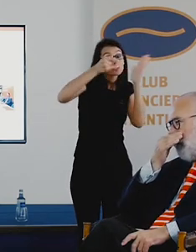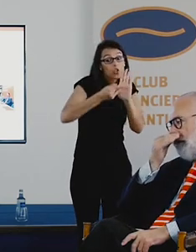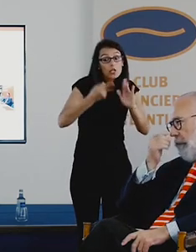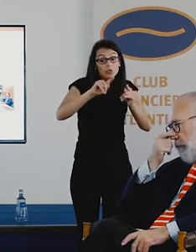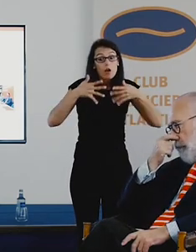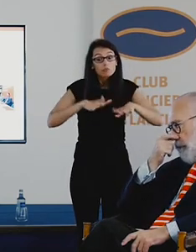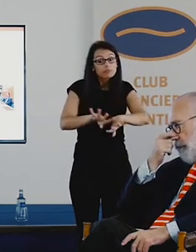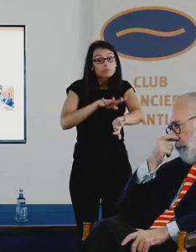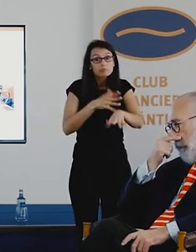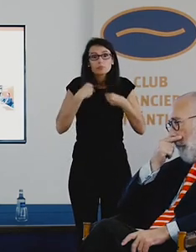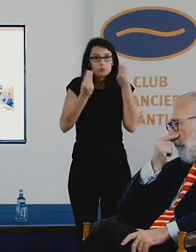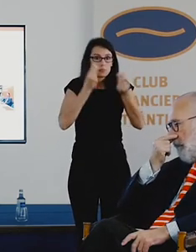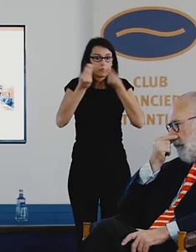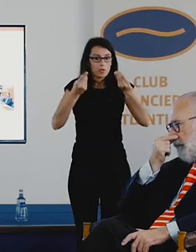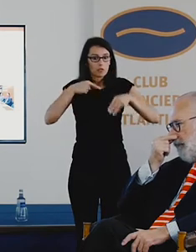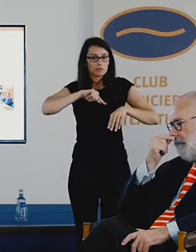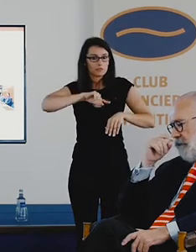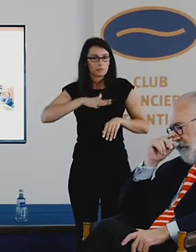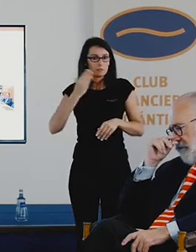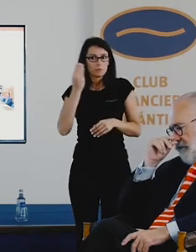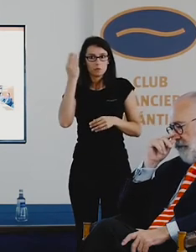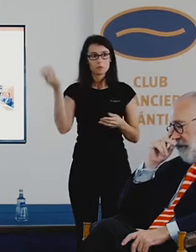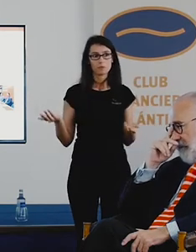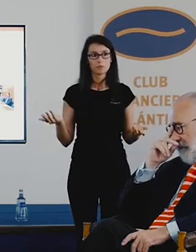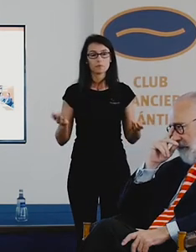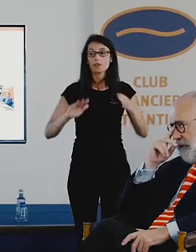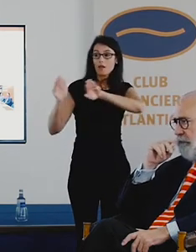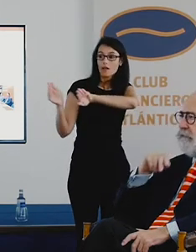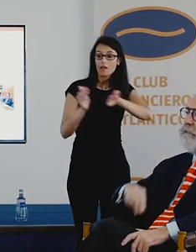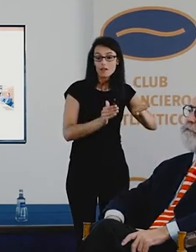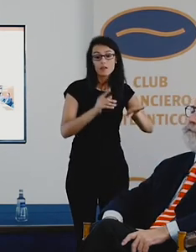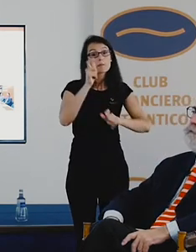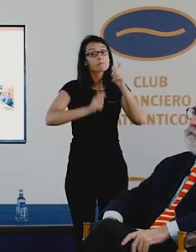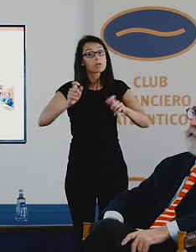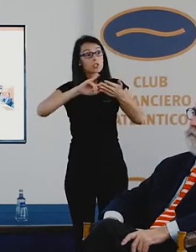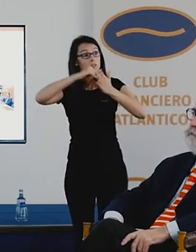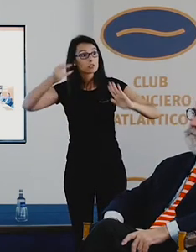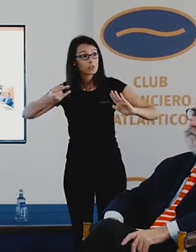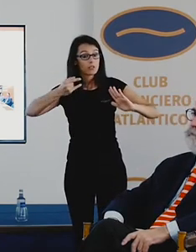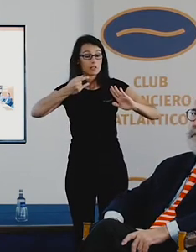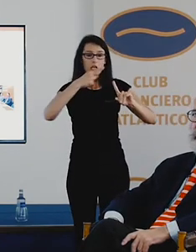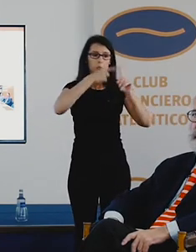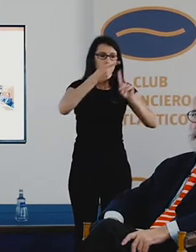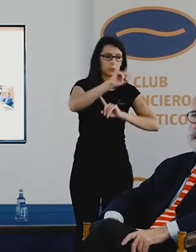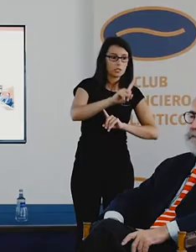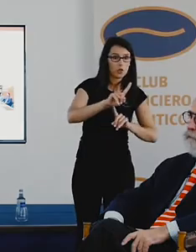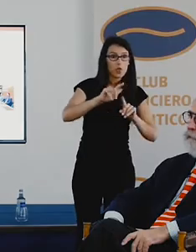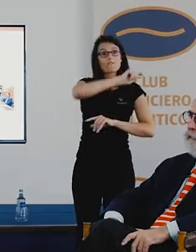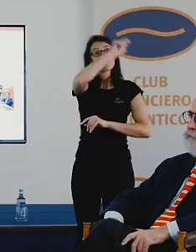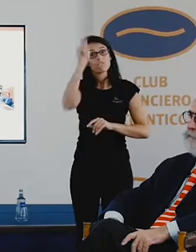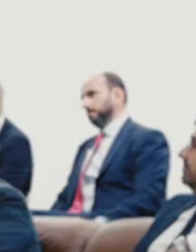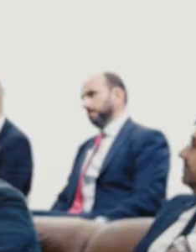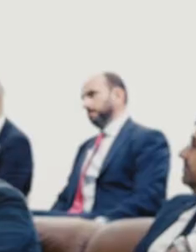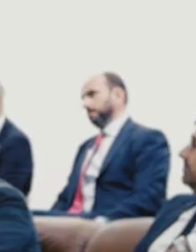más gente, vas a vender más, es de cajón. Y de otra parte, la gente que utiliza las tecnologías, que no las produce pero las utiliza, Funteso les ayudamos a